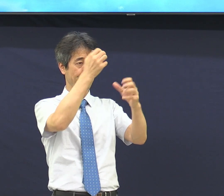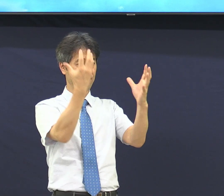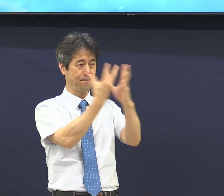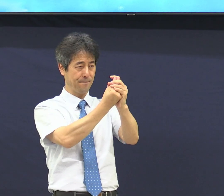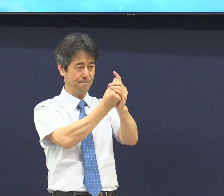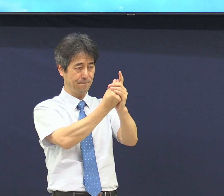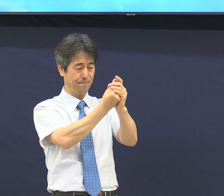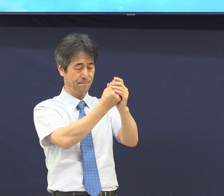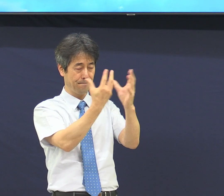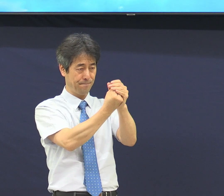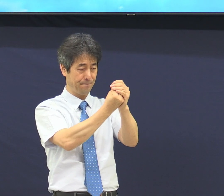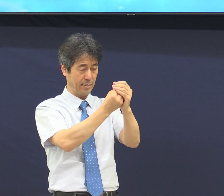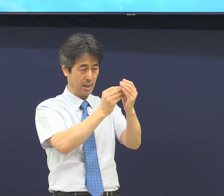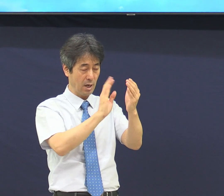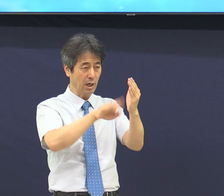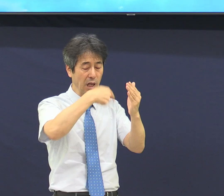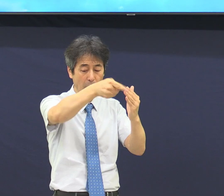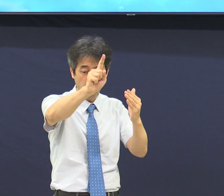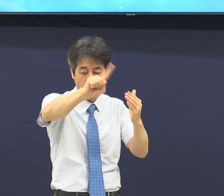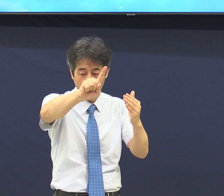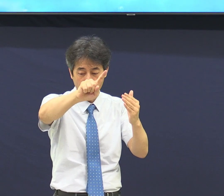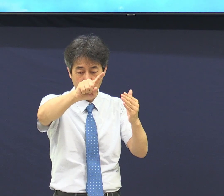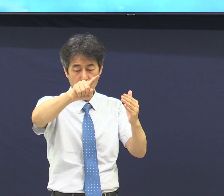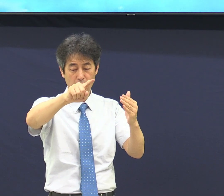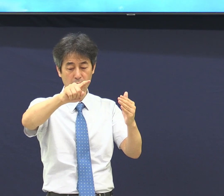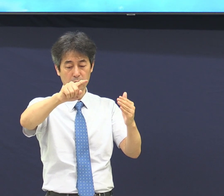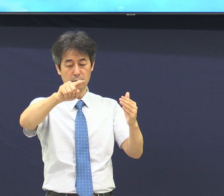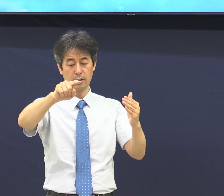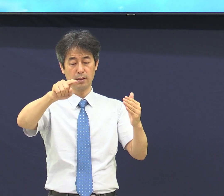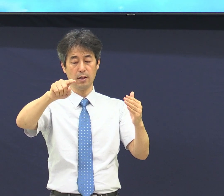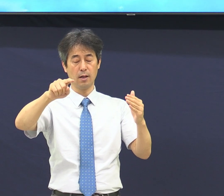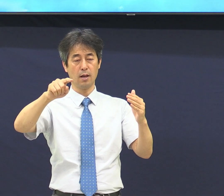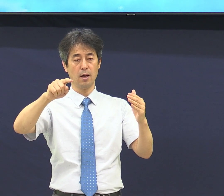천지를 창조하시고 그 다음에